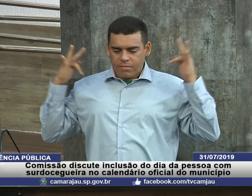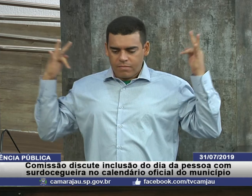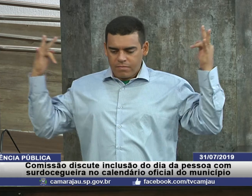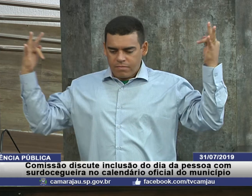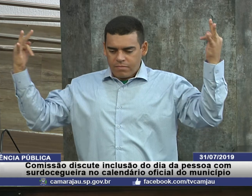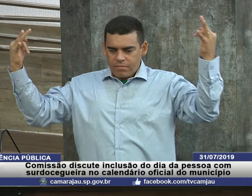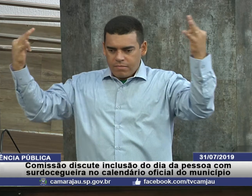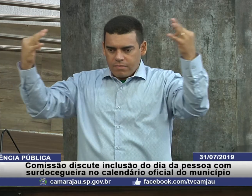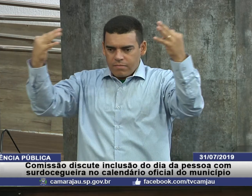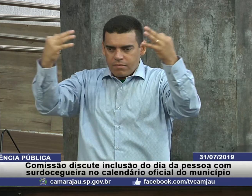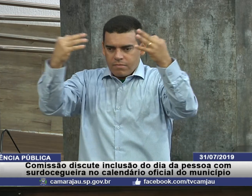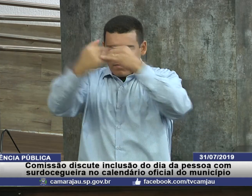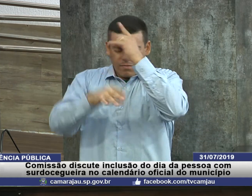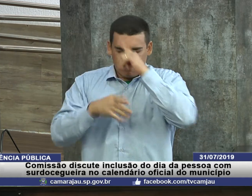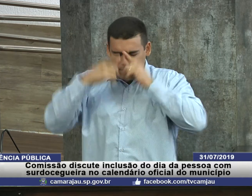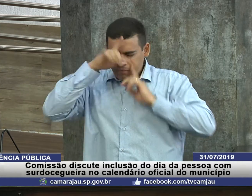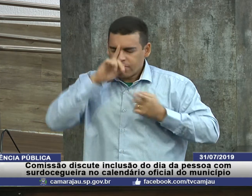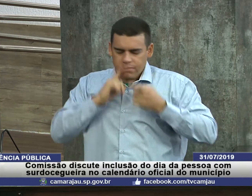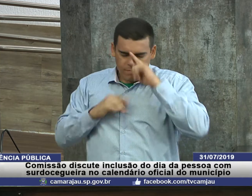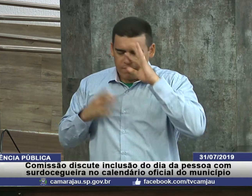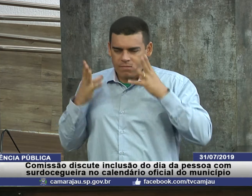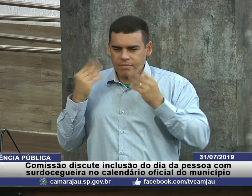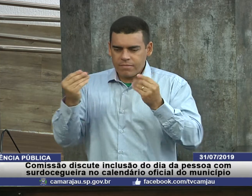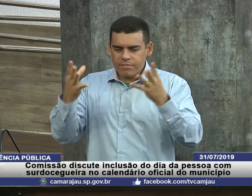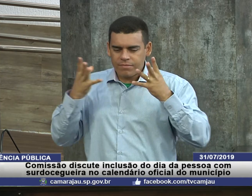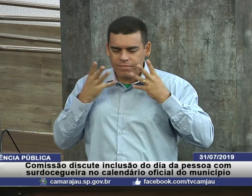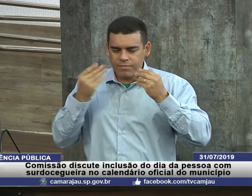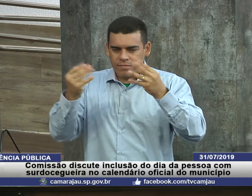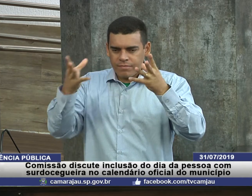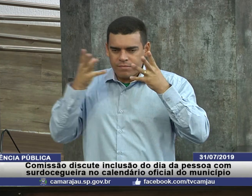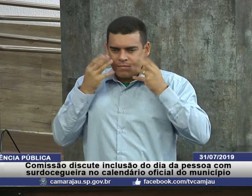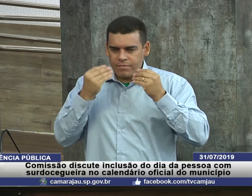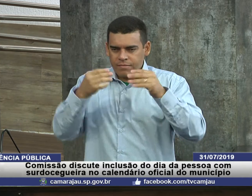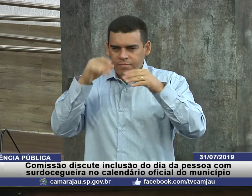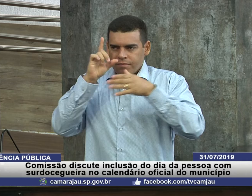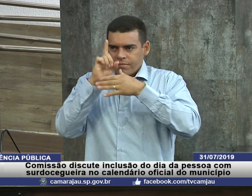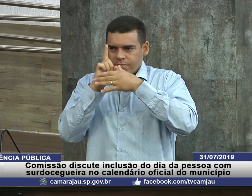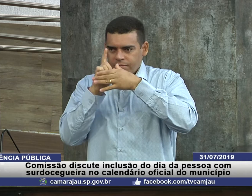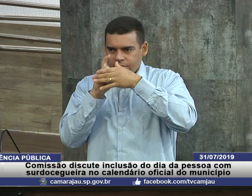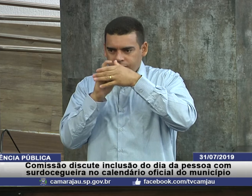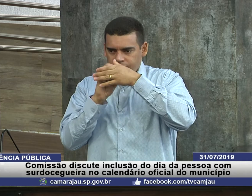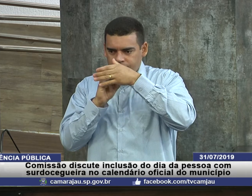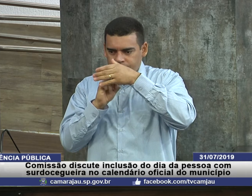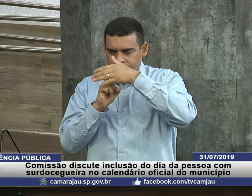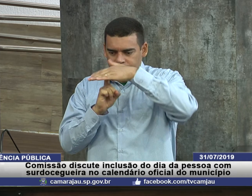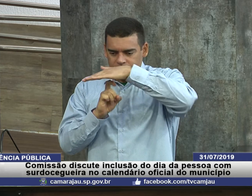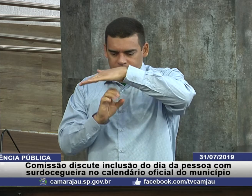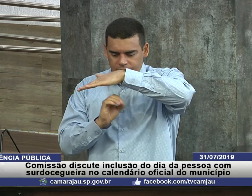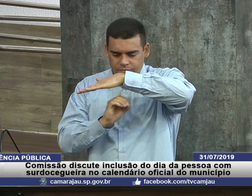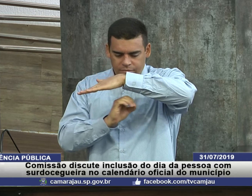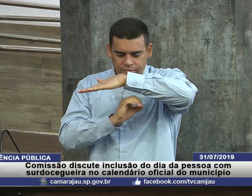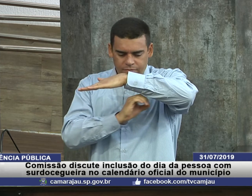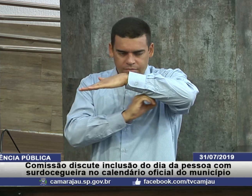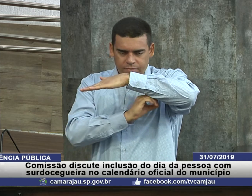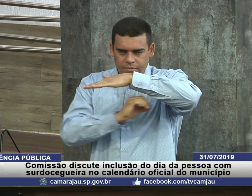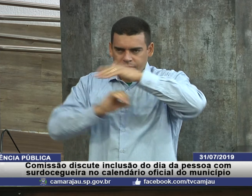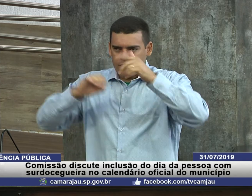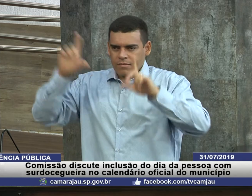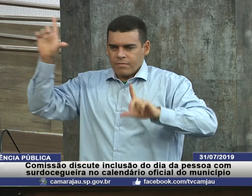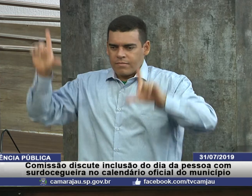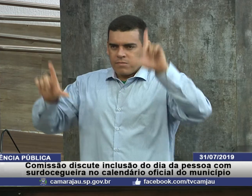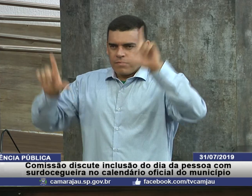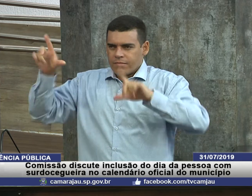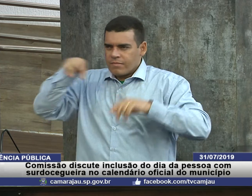um dia para o outro, enquanto ela foi perdendo, mas um dia eu não consegui enxergar mais nada. Então, foi aí que isso